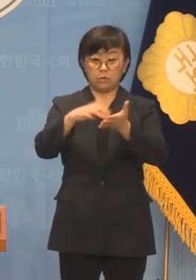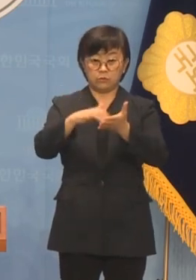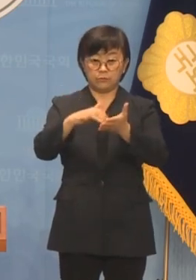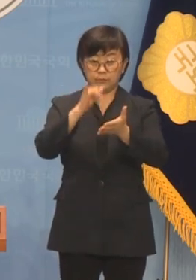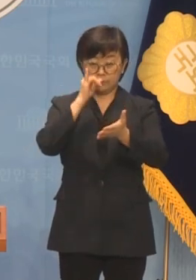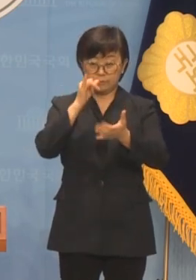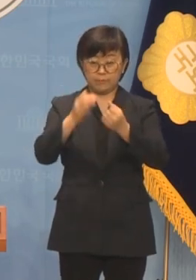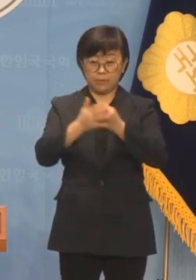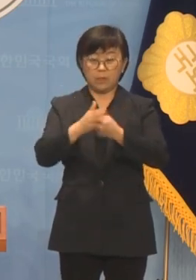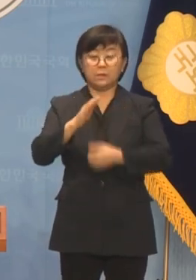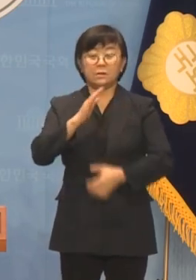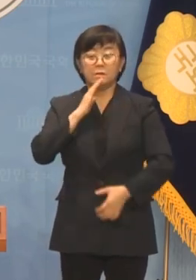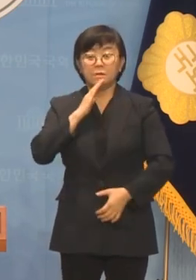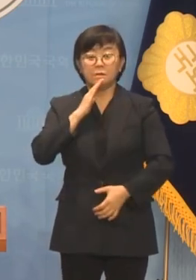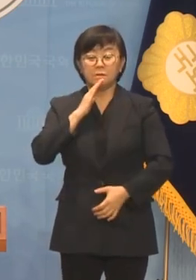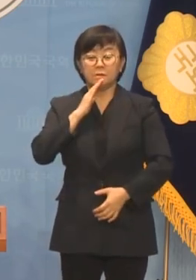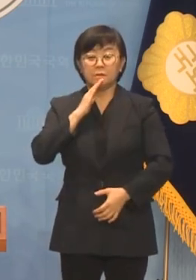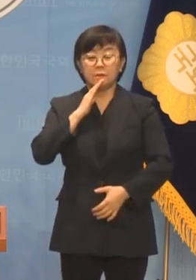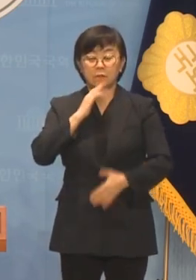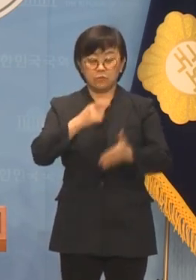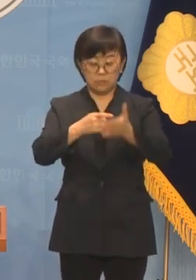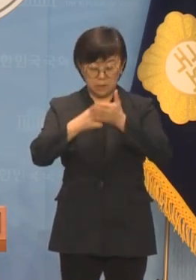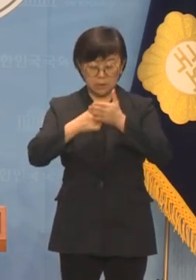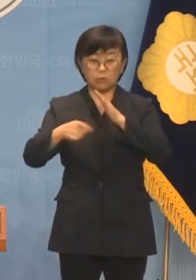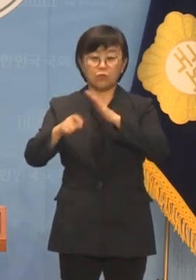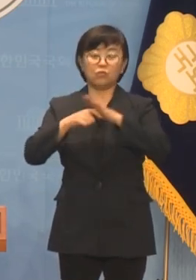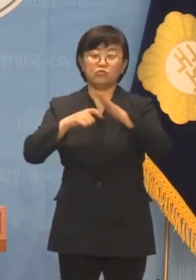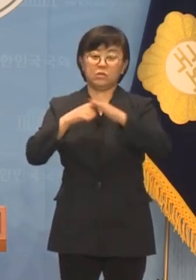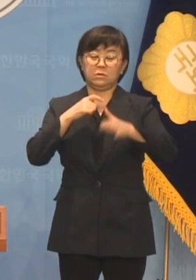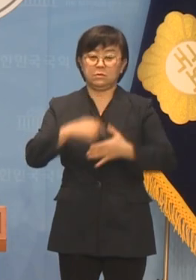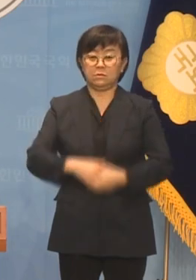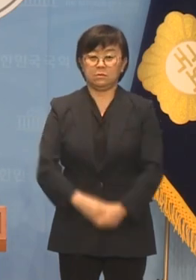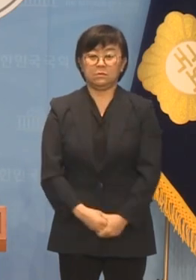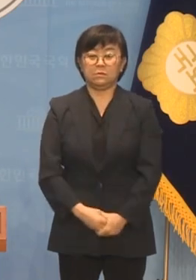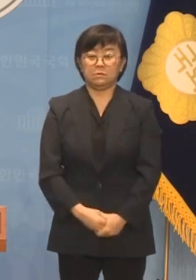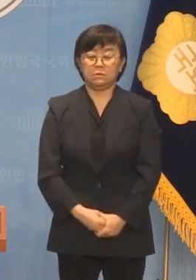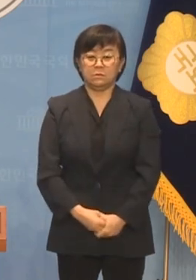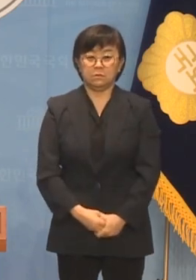달한다니 정말 알뜰한 도둑질입니다.